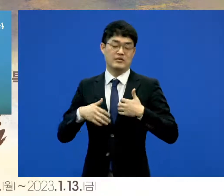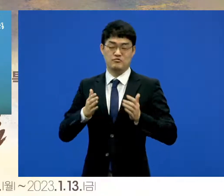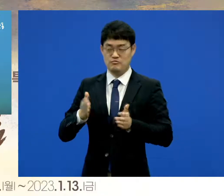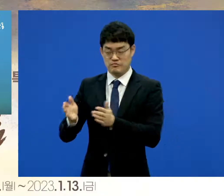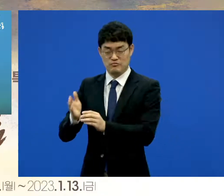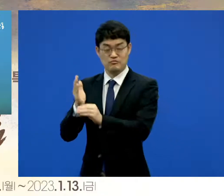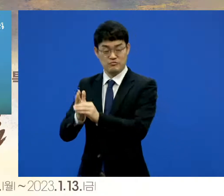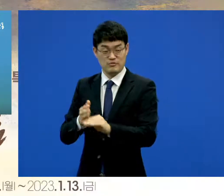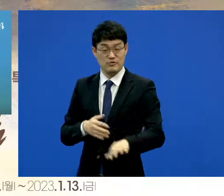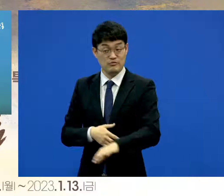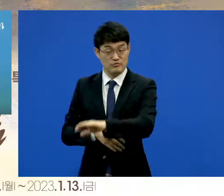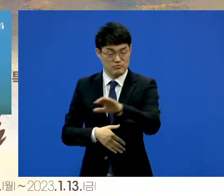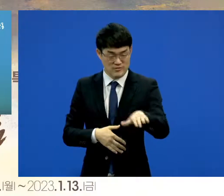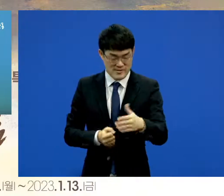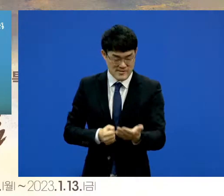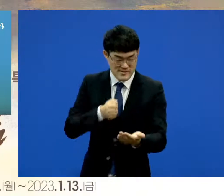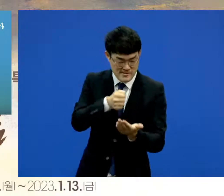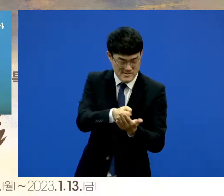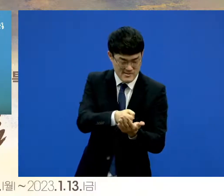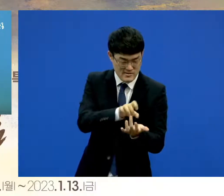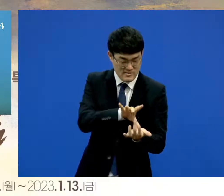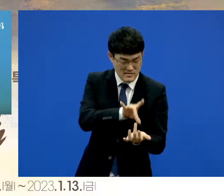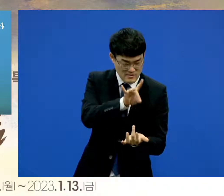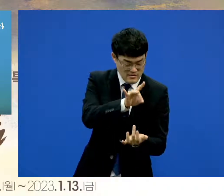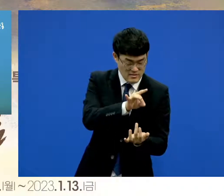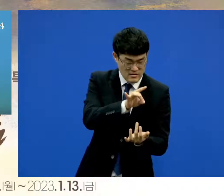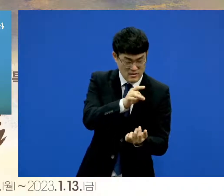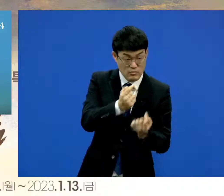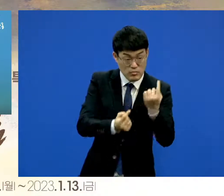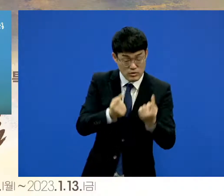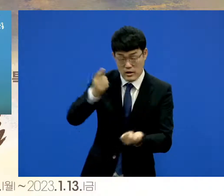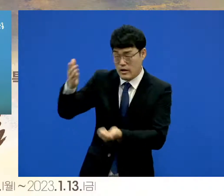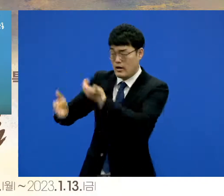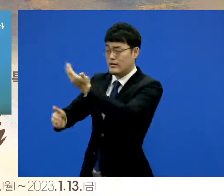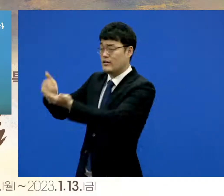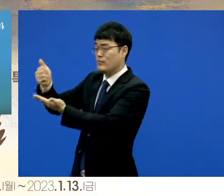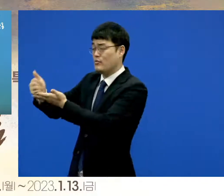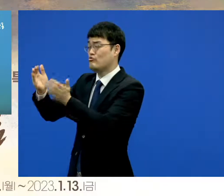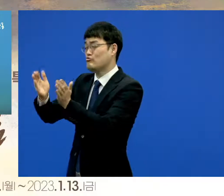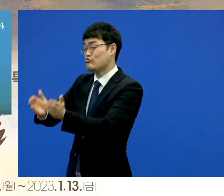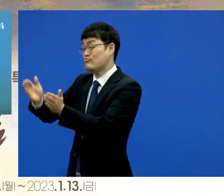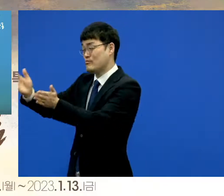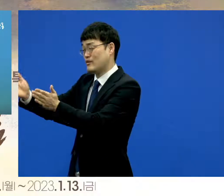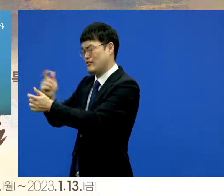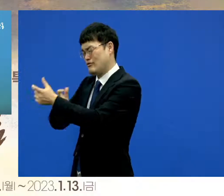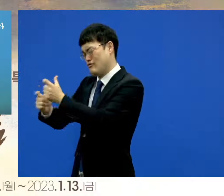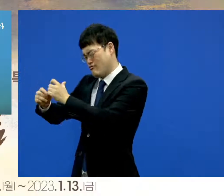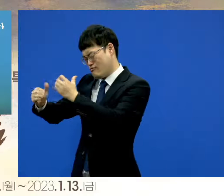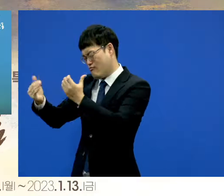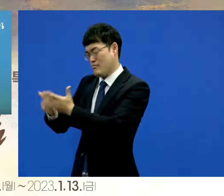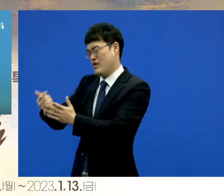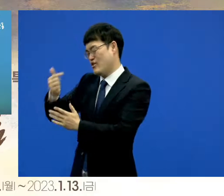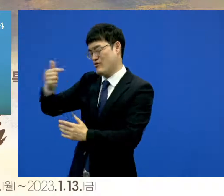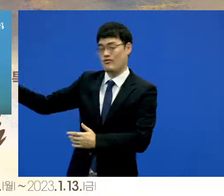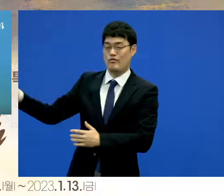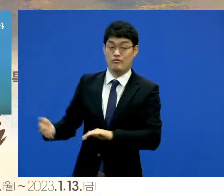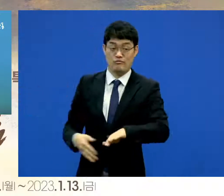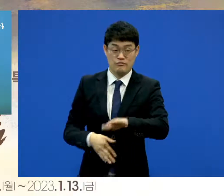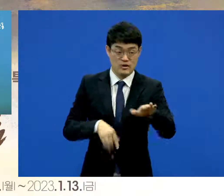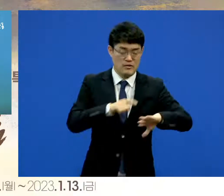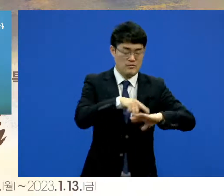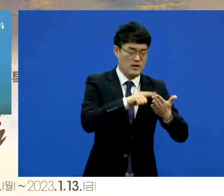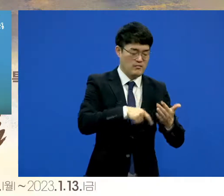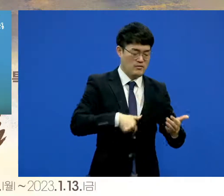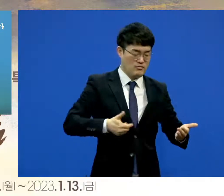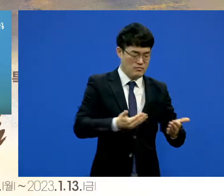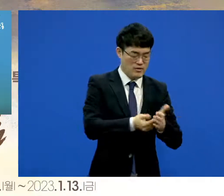우리의 선택과 결정에 비해 하나님이 준비해 놓으신 게 너무 많아. 우리의 마음을 하나님에게로 돌이킬 때 하나님이